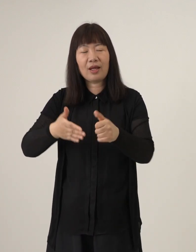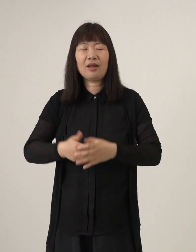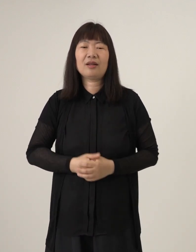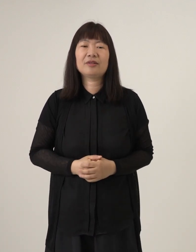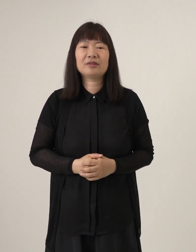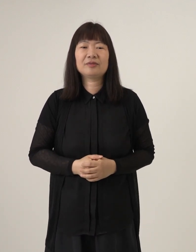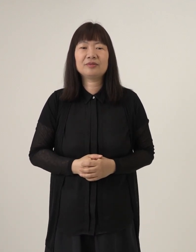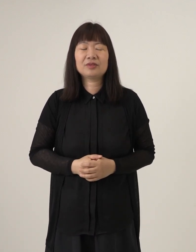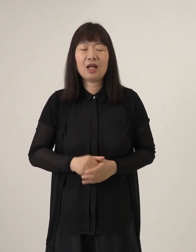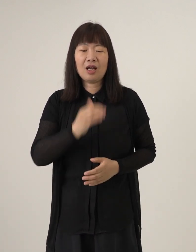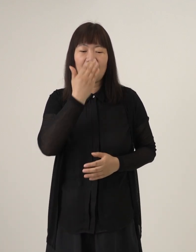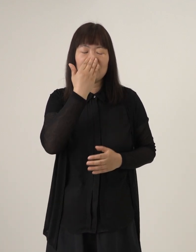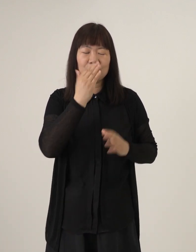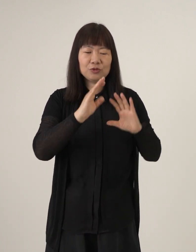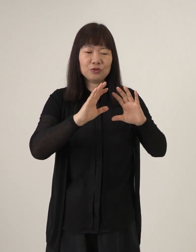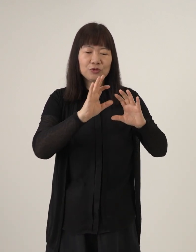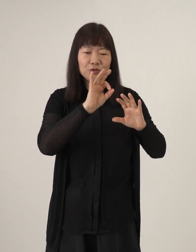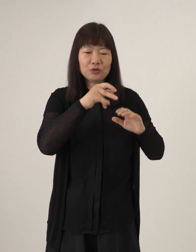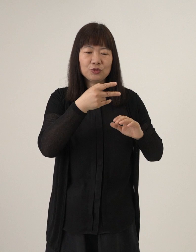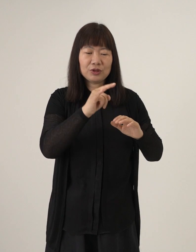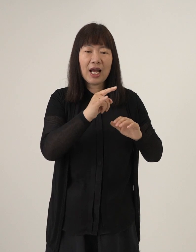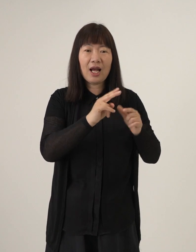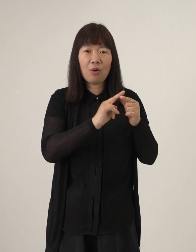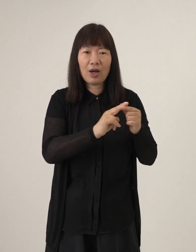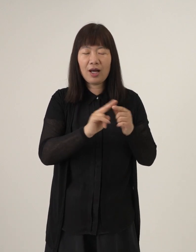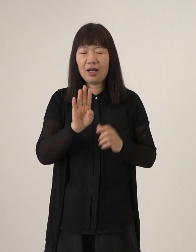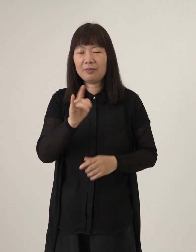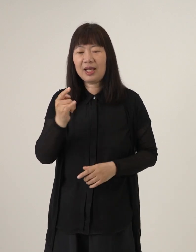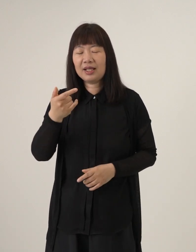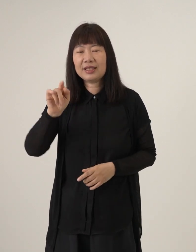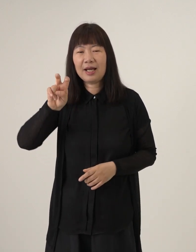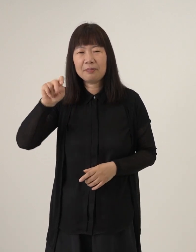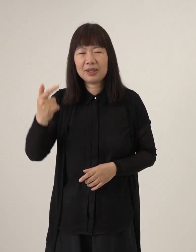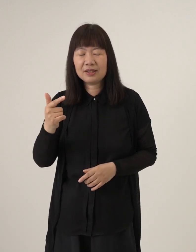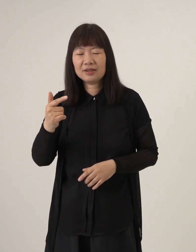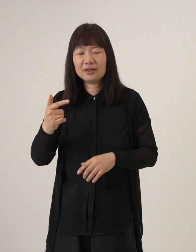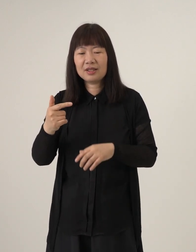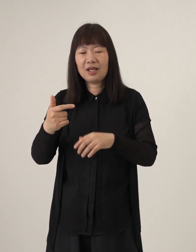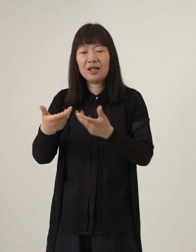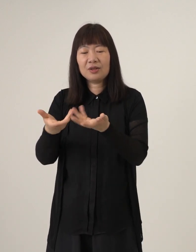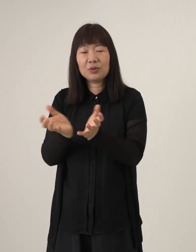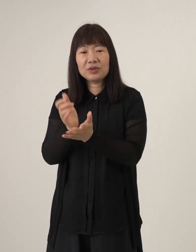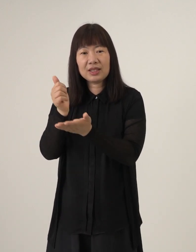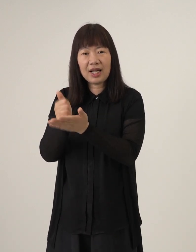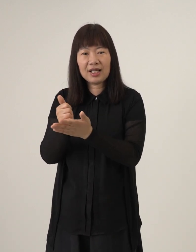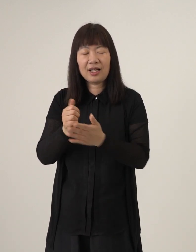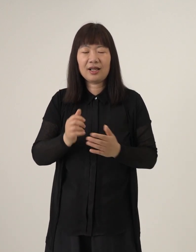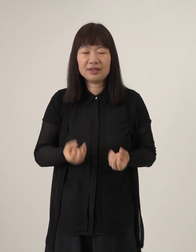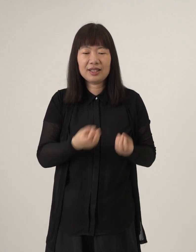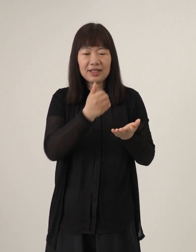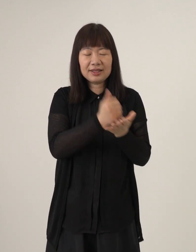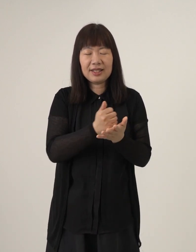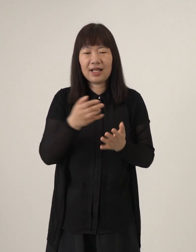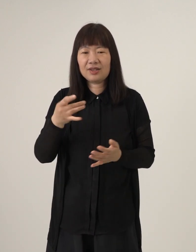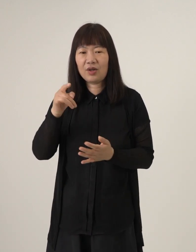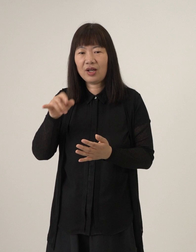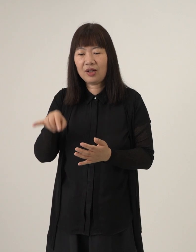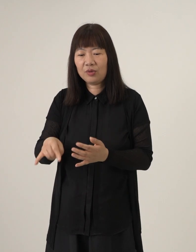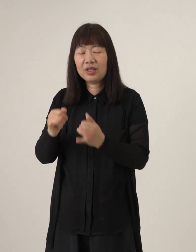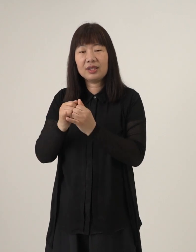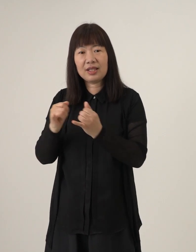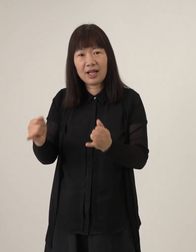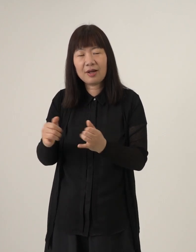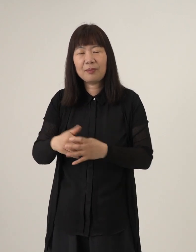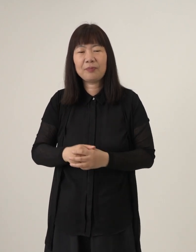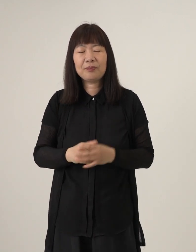이에 유다와 베냐민 족장들과 제사장들과 레위 사람들과 그